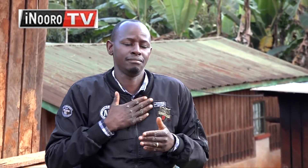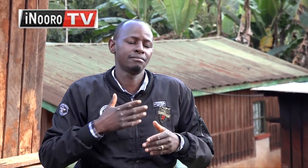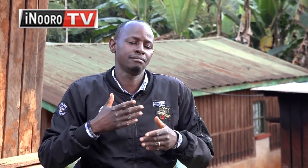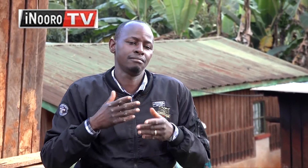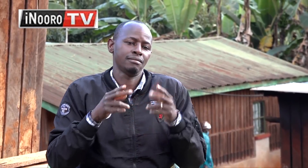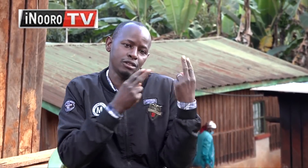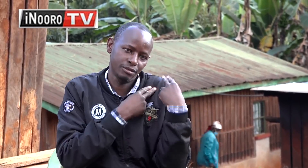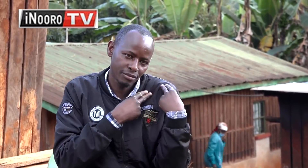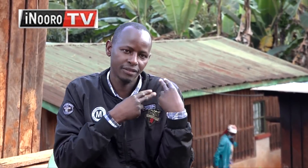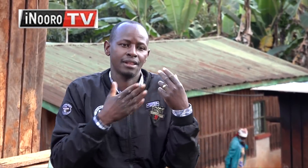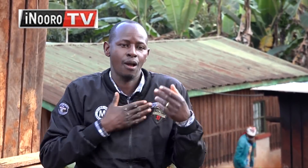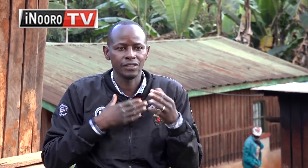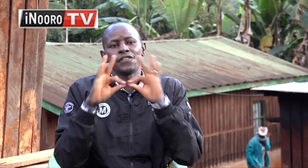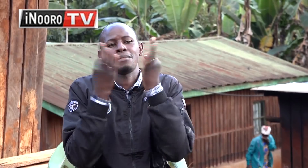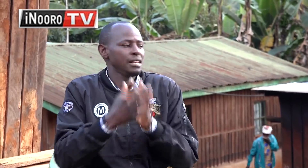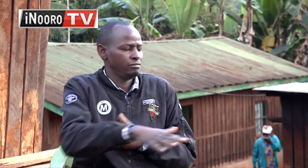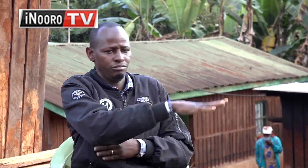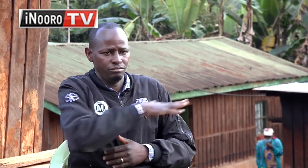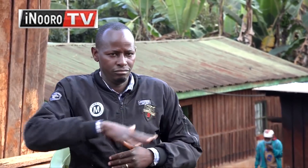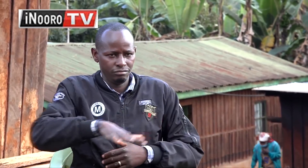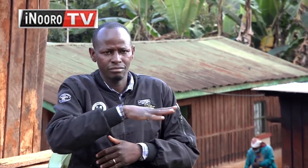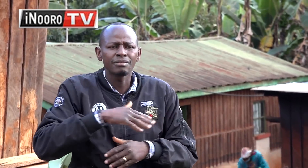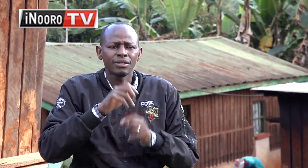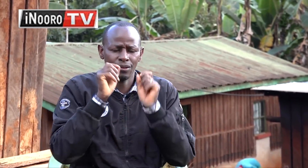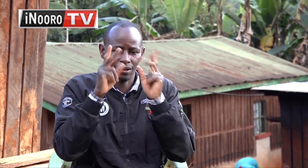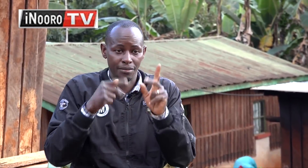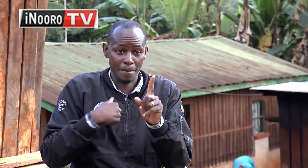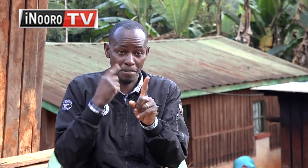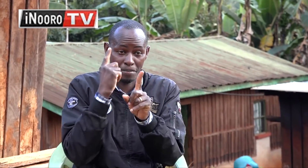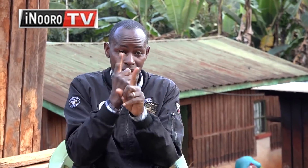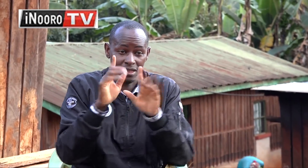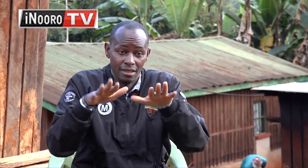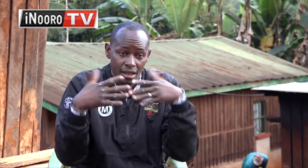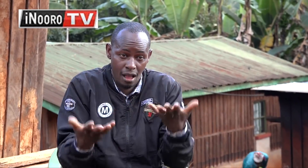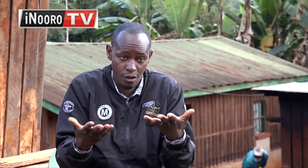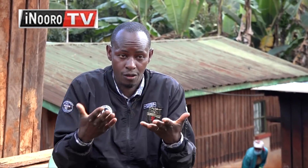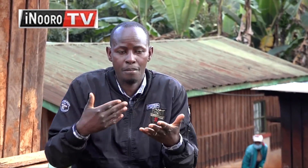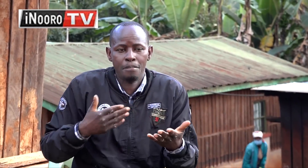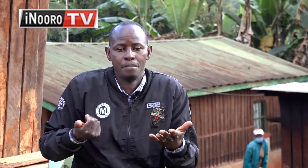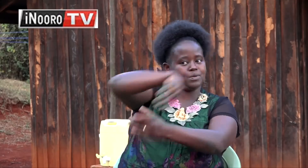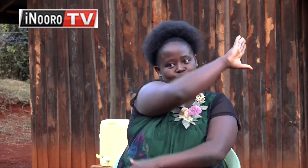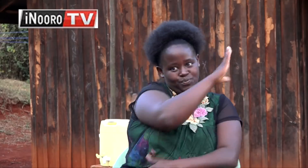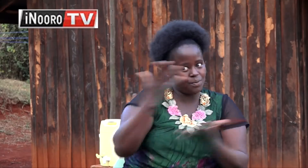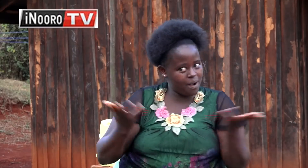nie first born na nie ngihokeirwo muci uyu witu. Twacemanirie